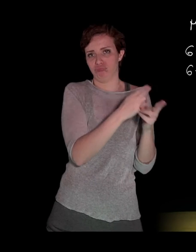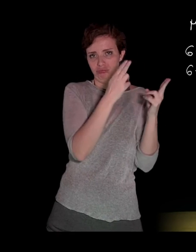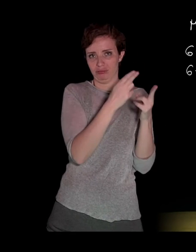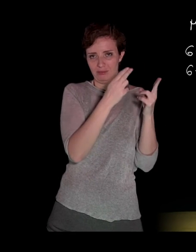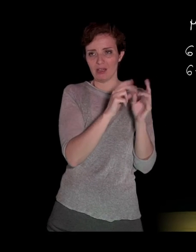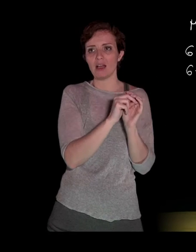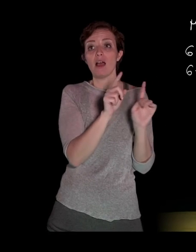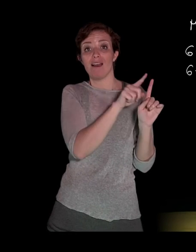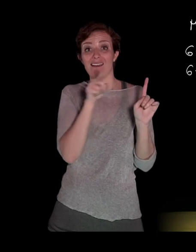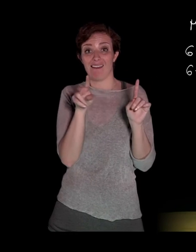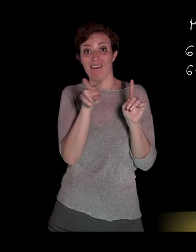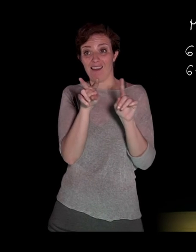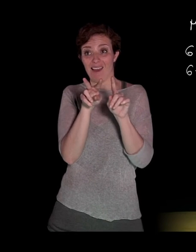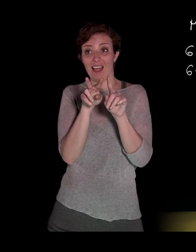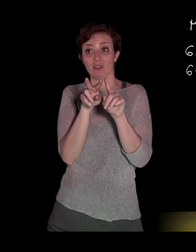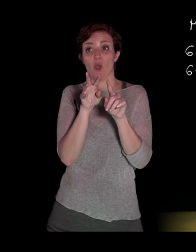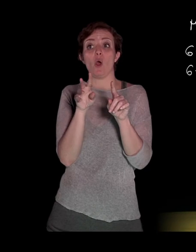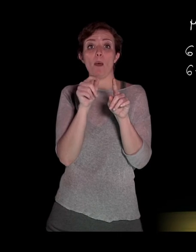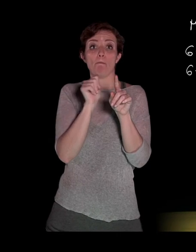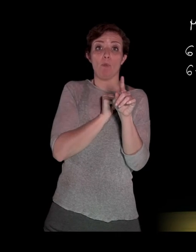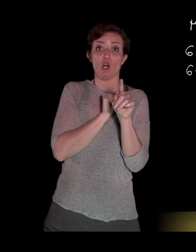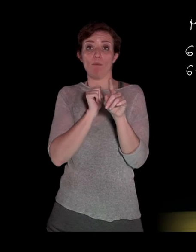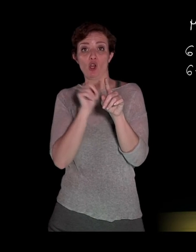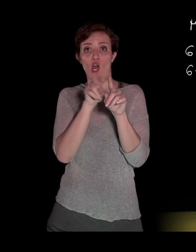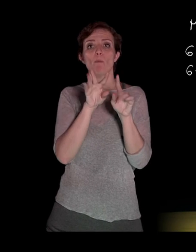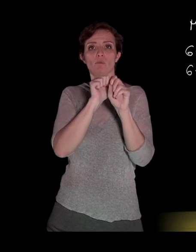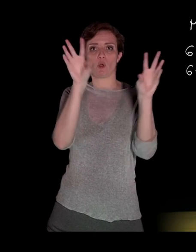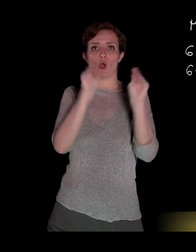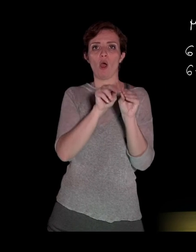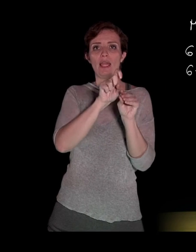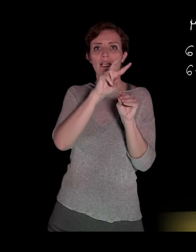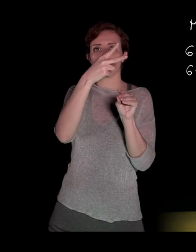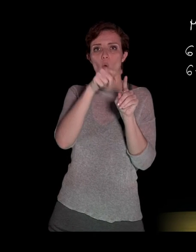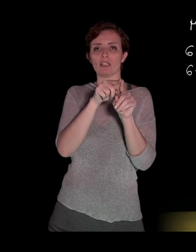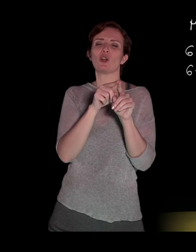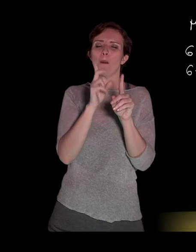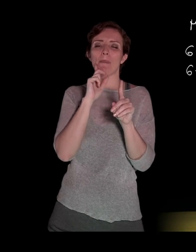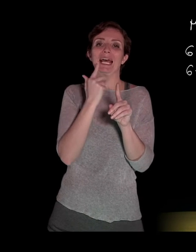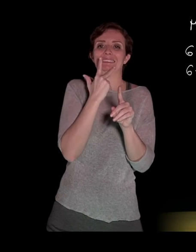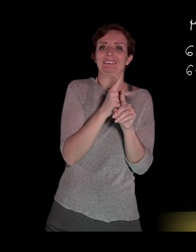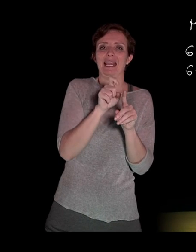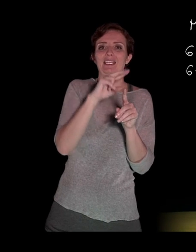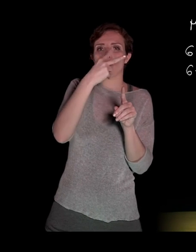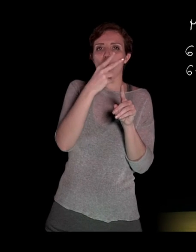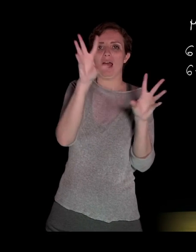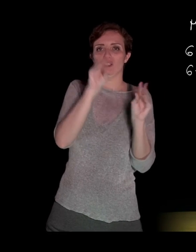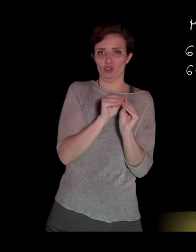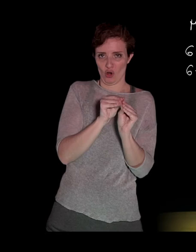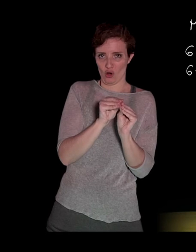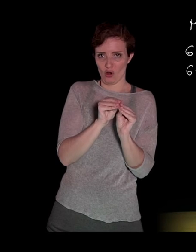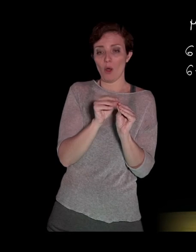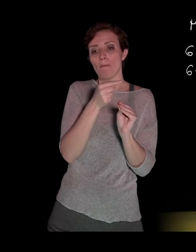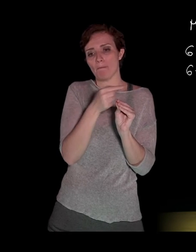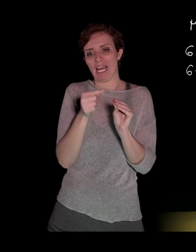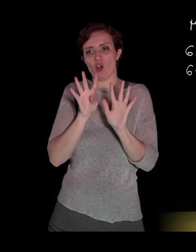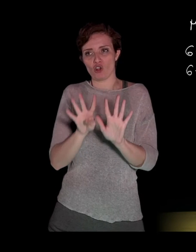questi Due monomi consentono di raccogliere X qu in particolare 3x qu X qu